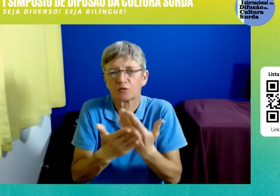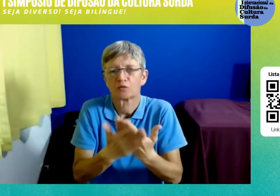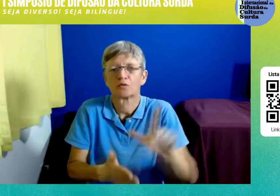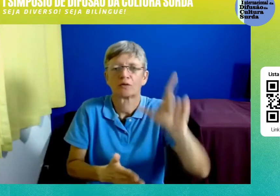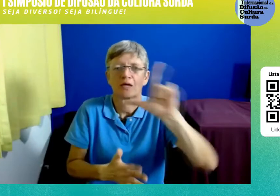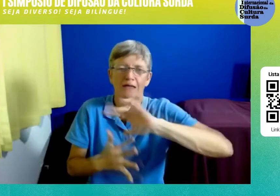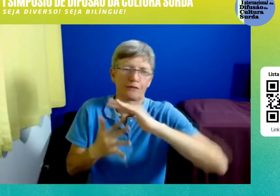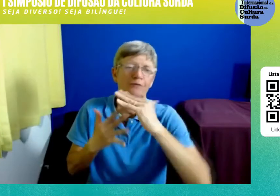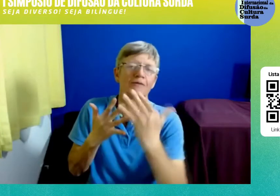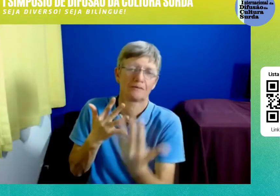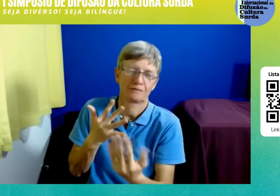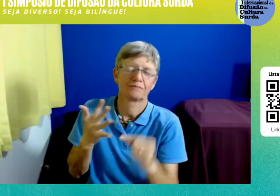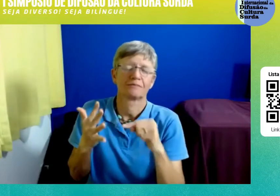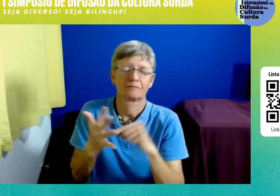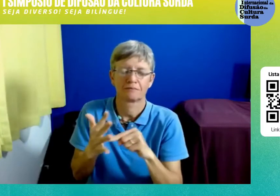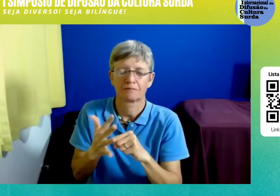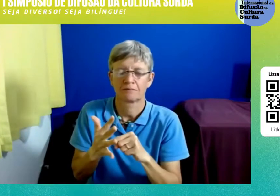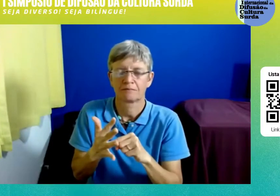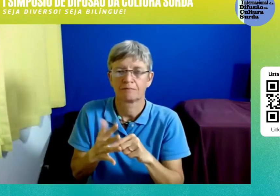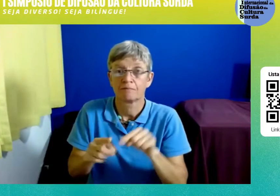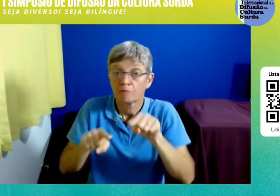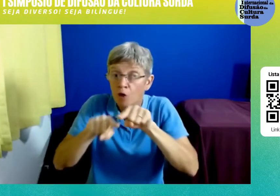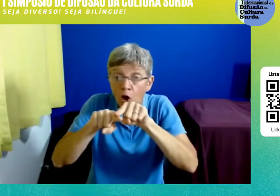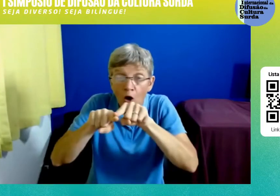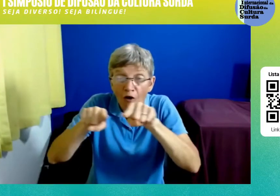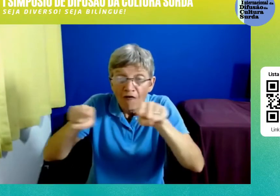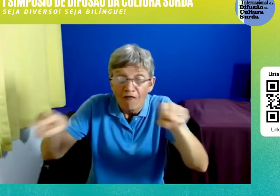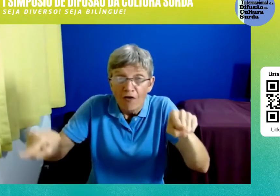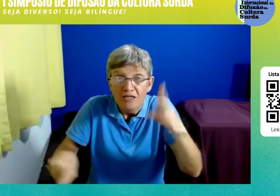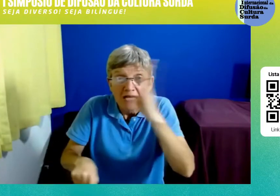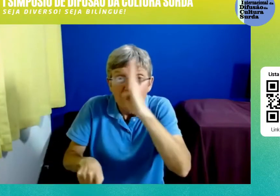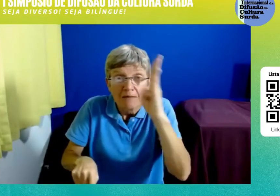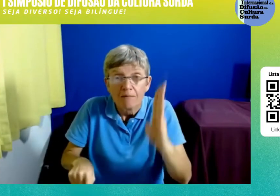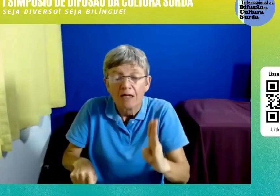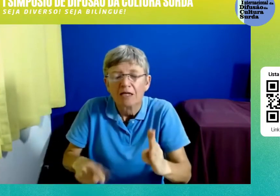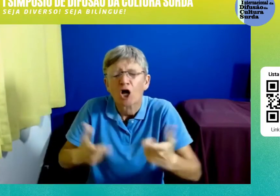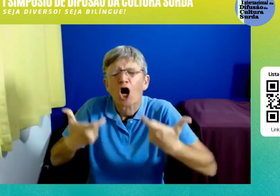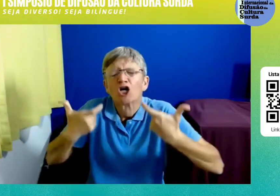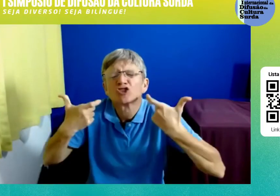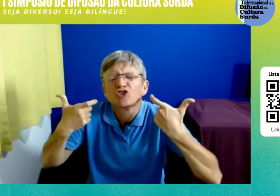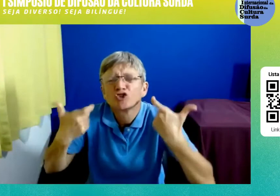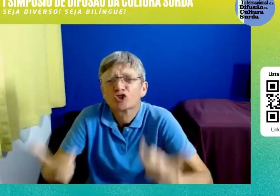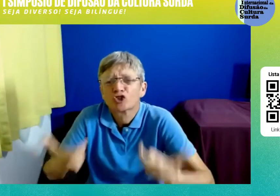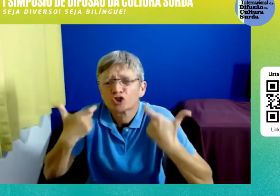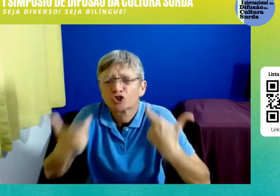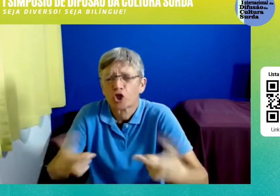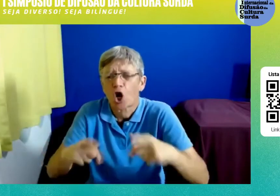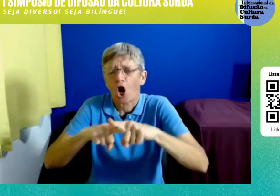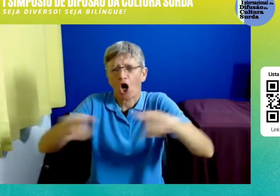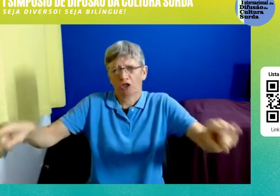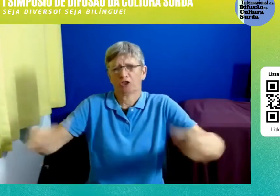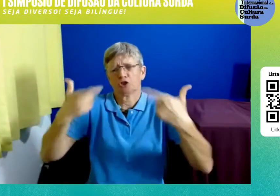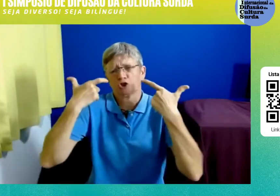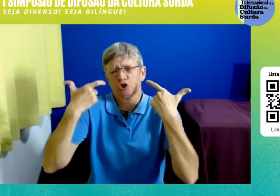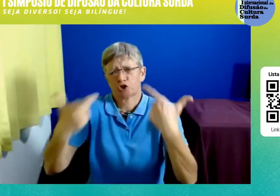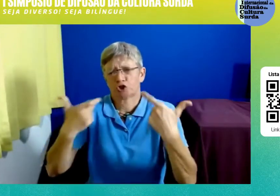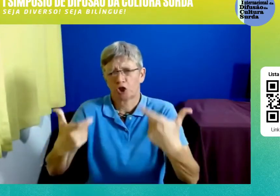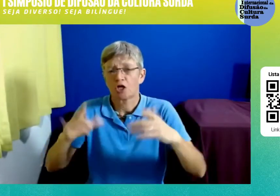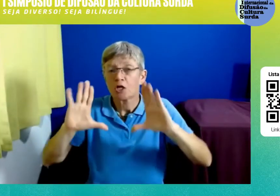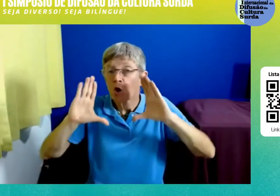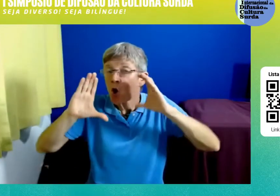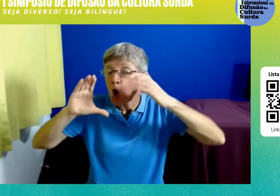Eu amo estar aqui e estudar a literatura em Libras. Vocês, brasileiros,